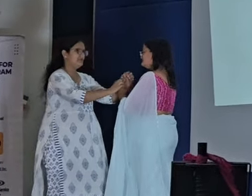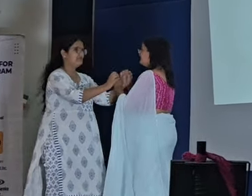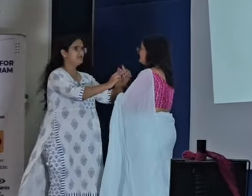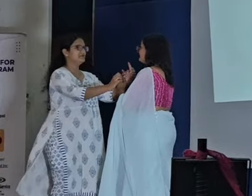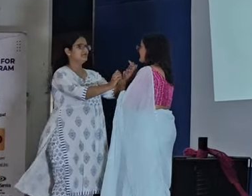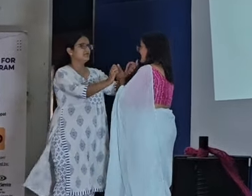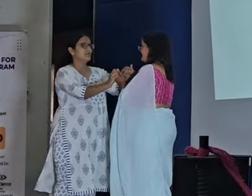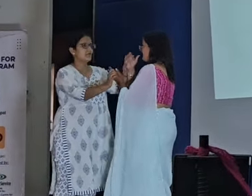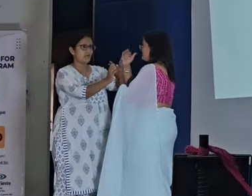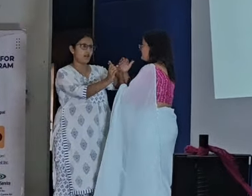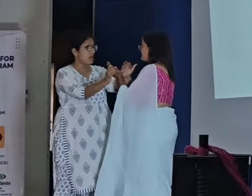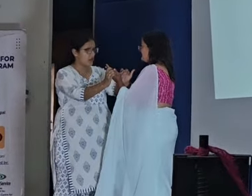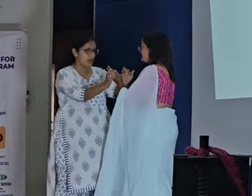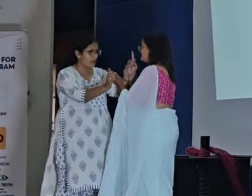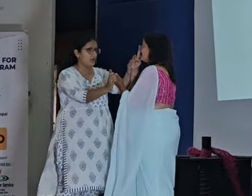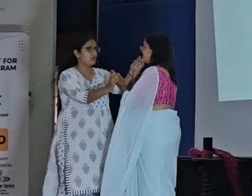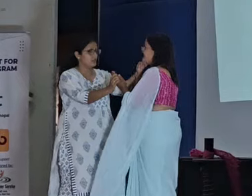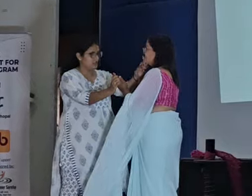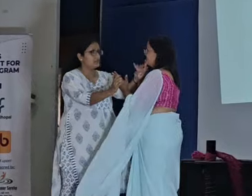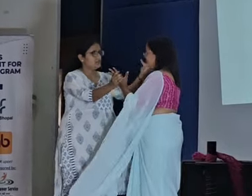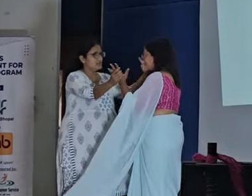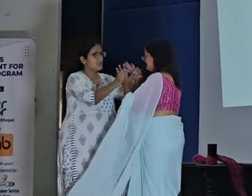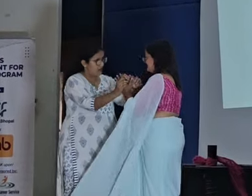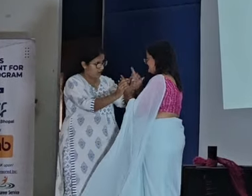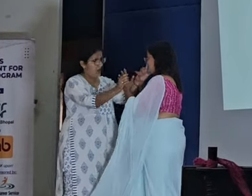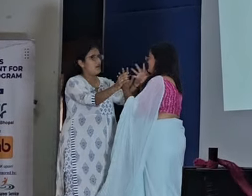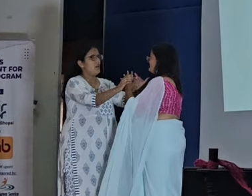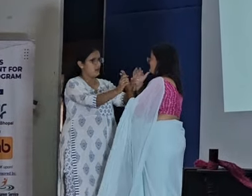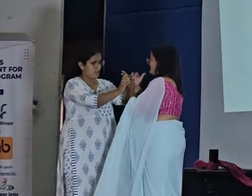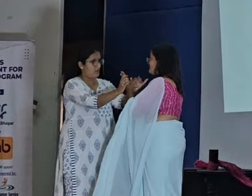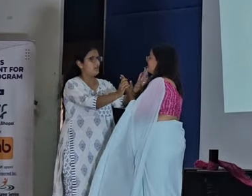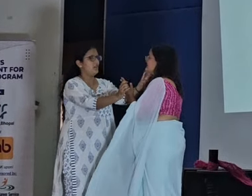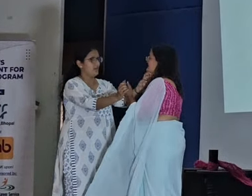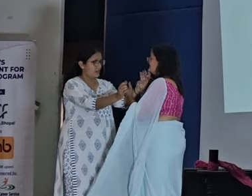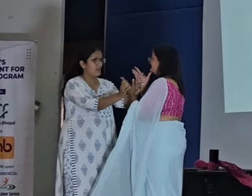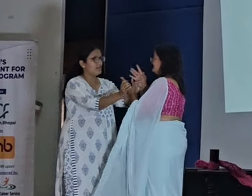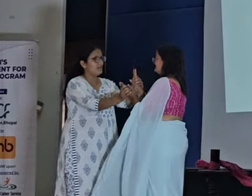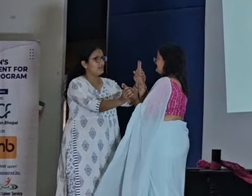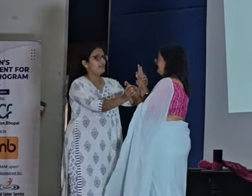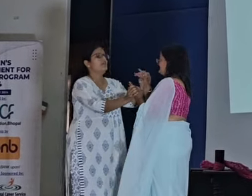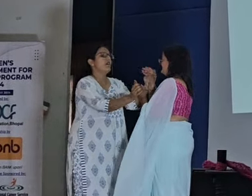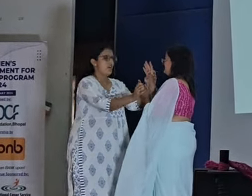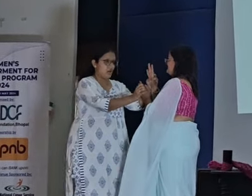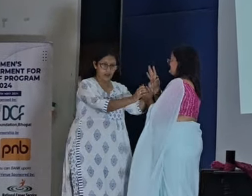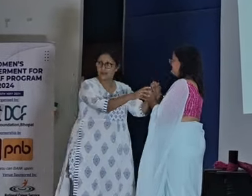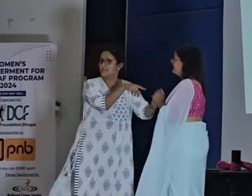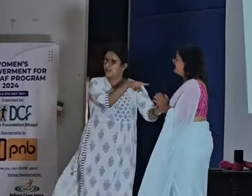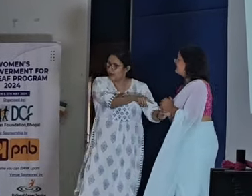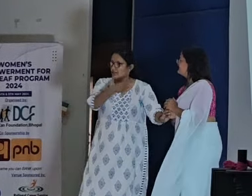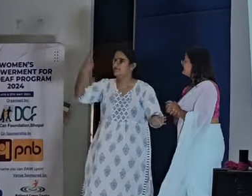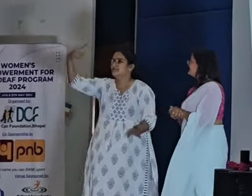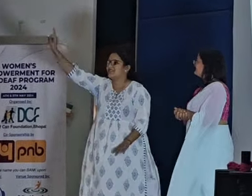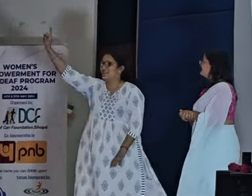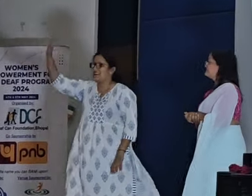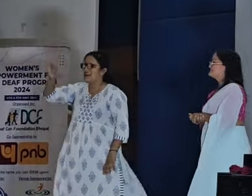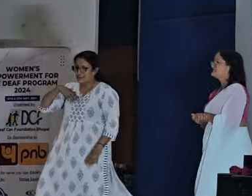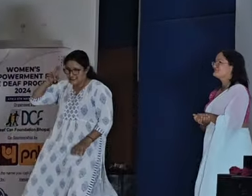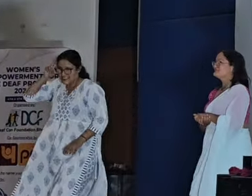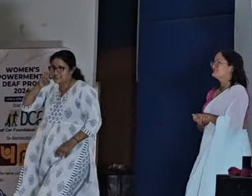अरे मतलब अगर मुझे अच्छा है या मुझे नहीं इतना विजिबल है दूर का, तो मतलब अगर एक डेफ